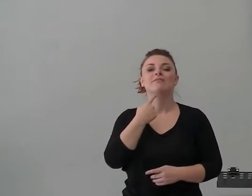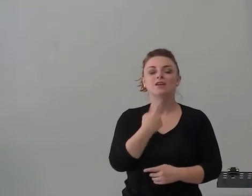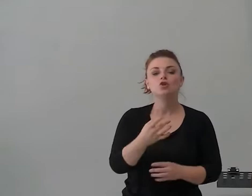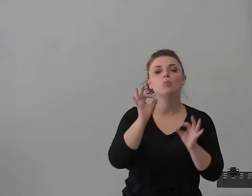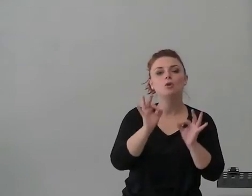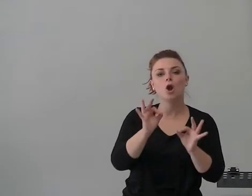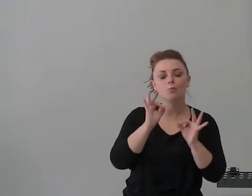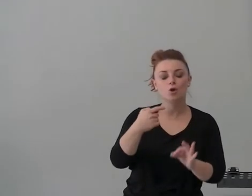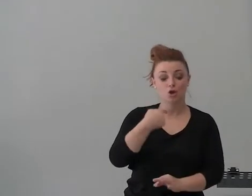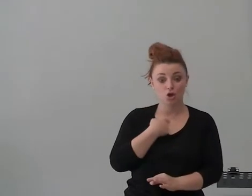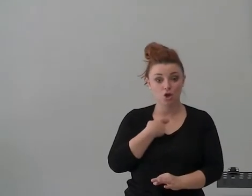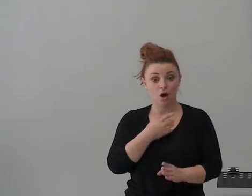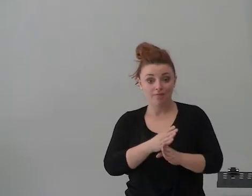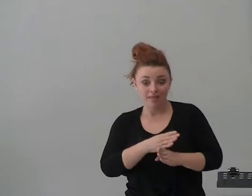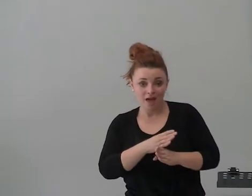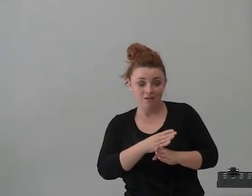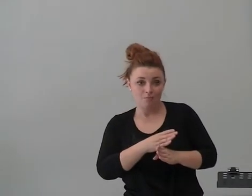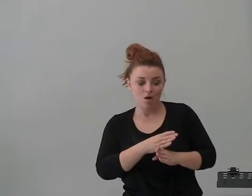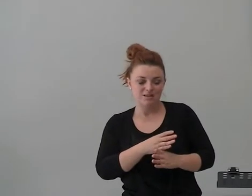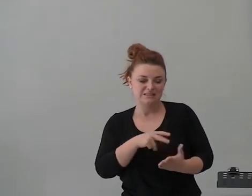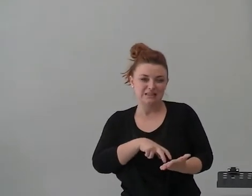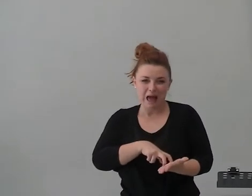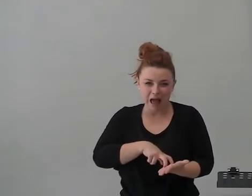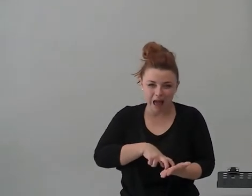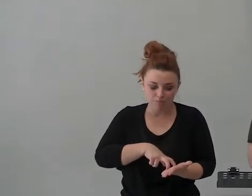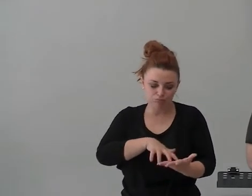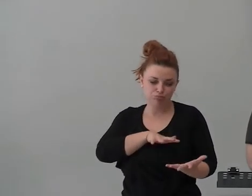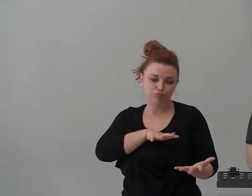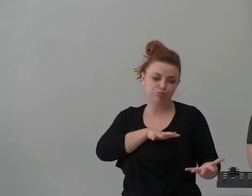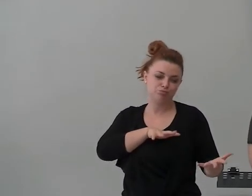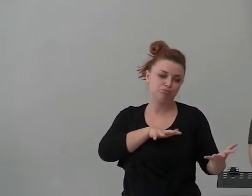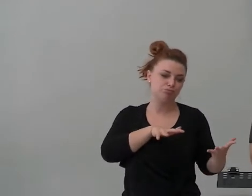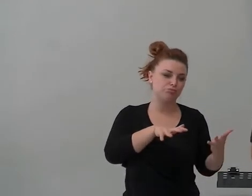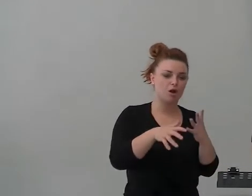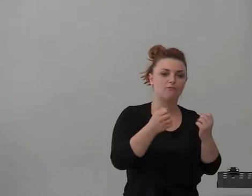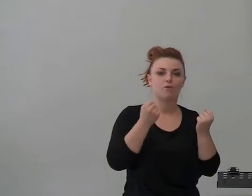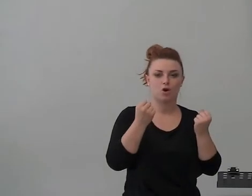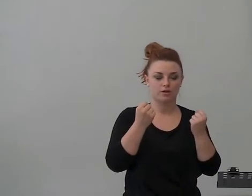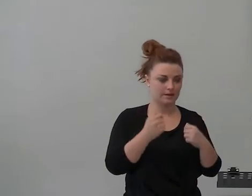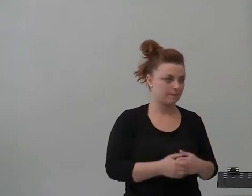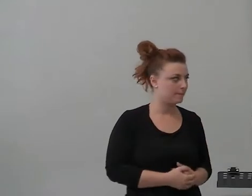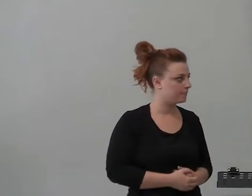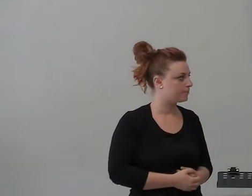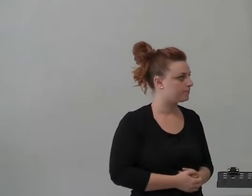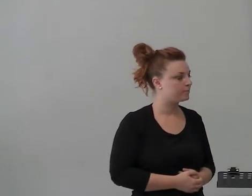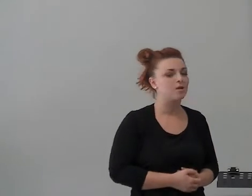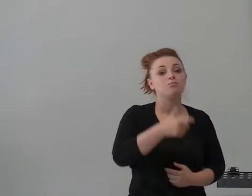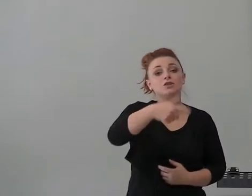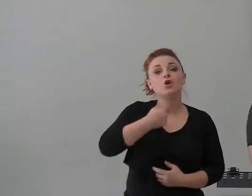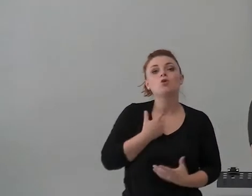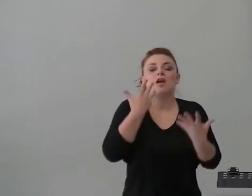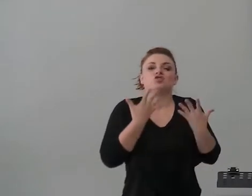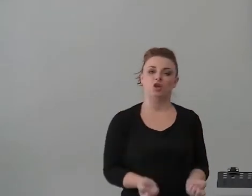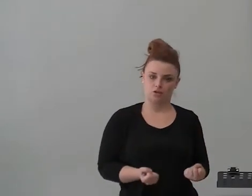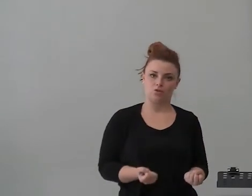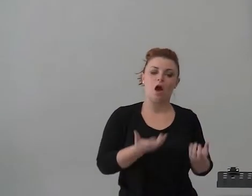E in quel brano diceva: io accetto le mie debolezze, anche i miei problemi fisici in quel contesto,